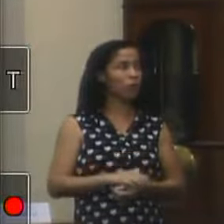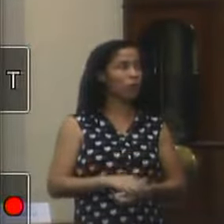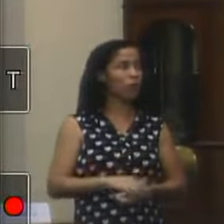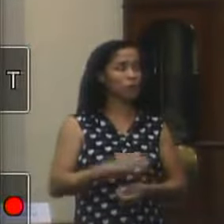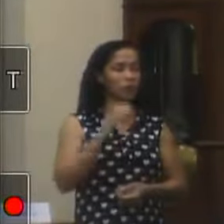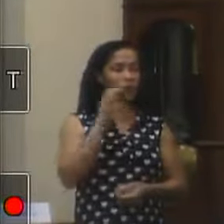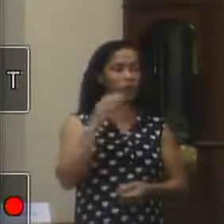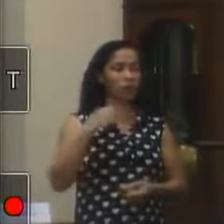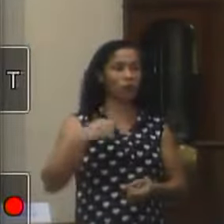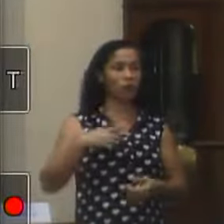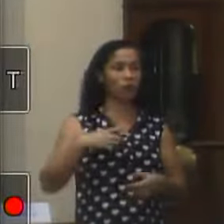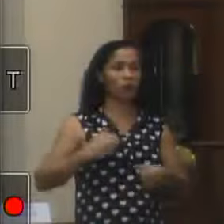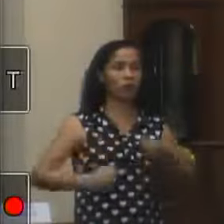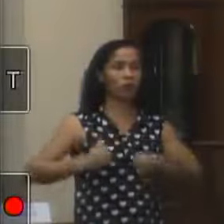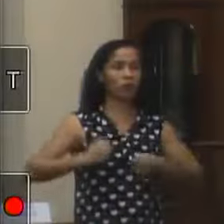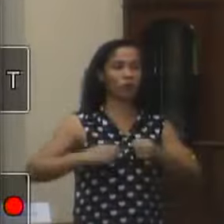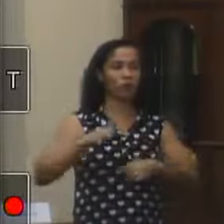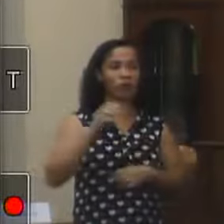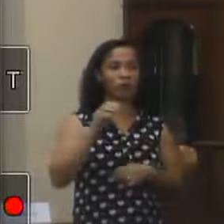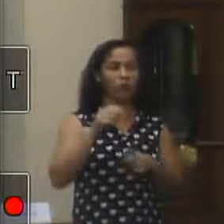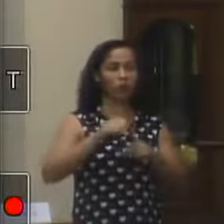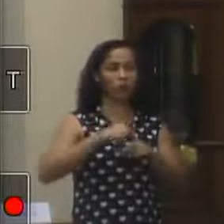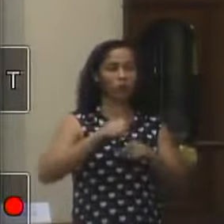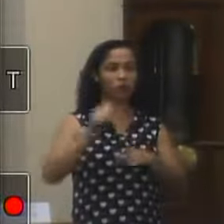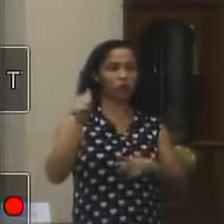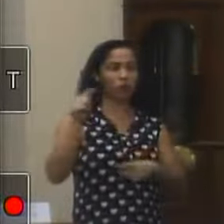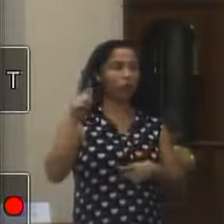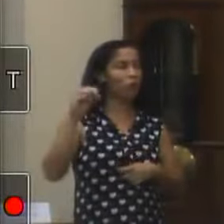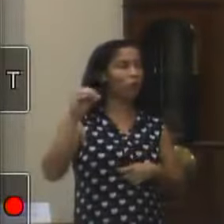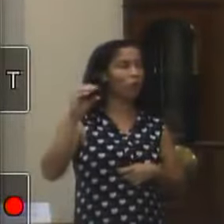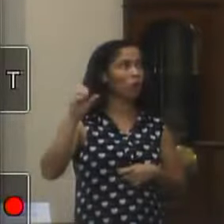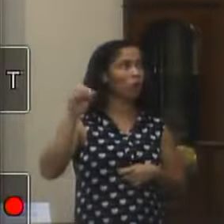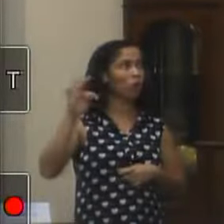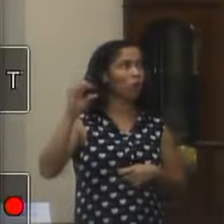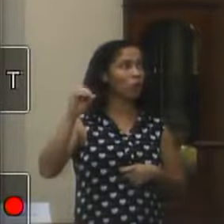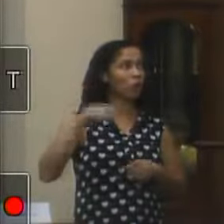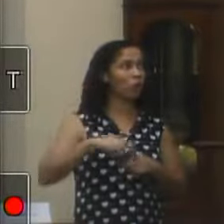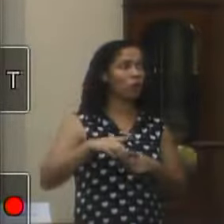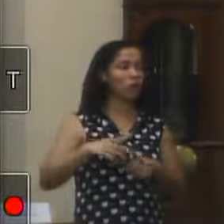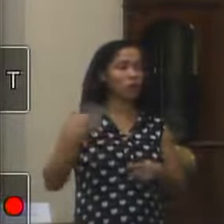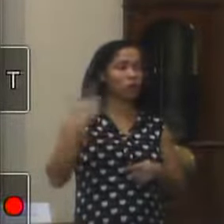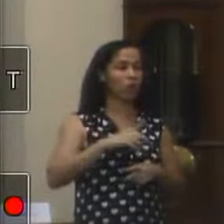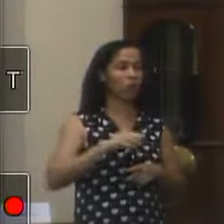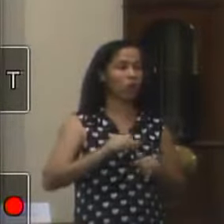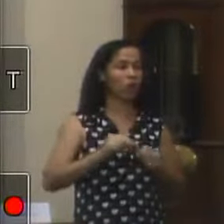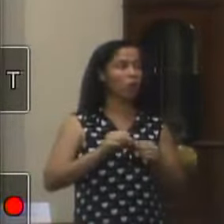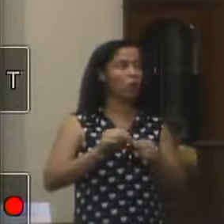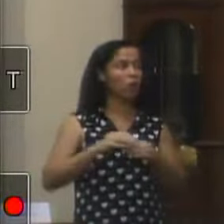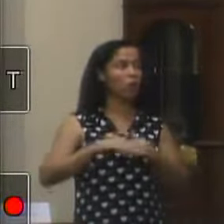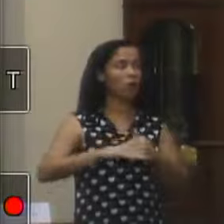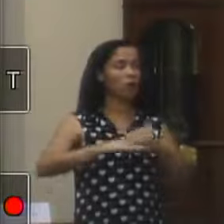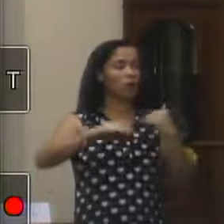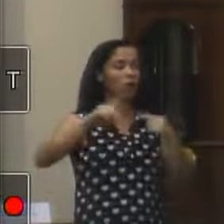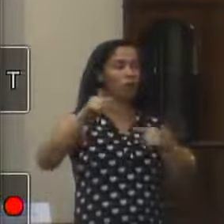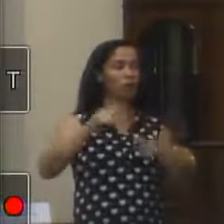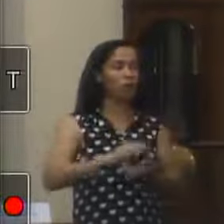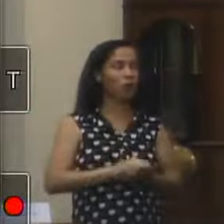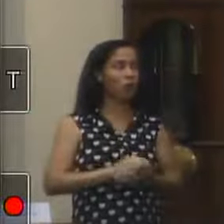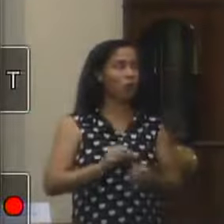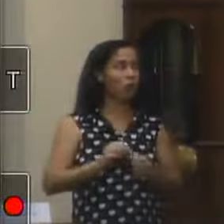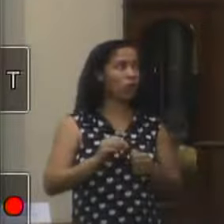corrida que vai ser realizada em agosto, ele nos disse que o ano passado ele ganhou a massa asfáltica para fazer aquela operação tapa-buraco, que foi